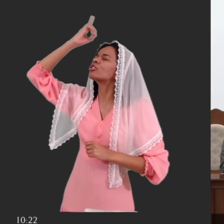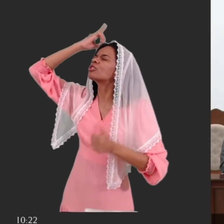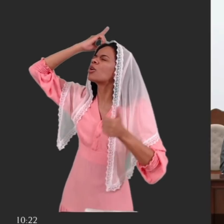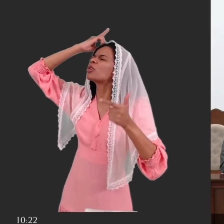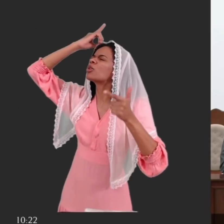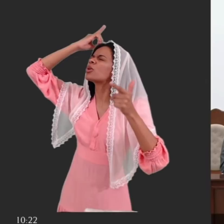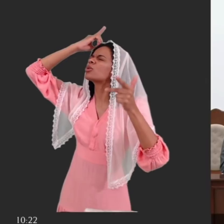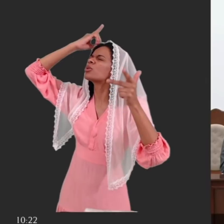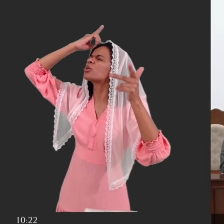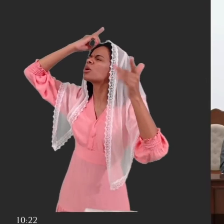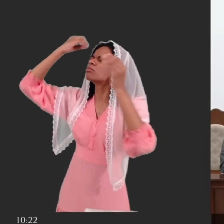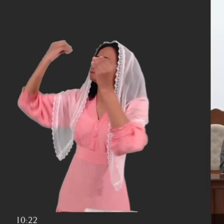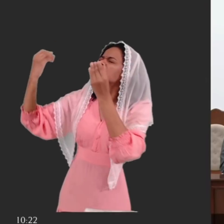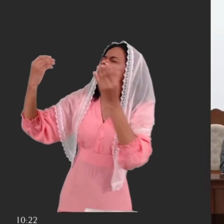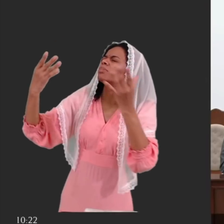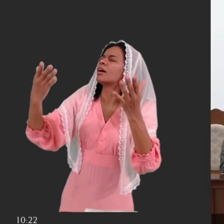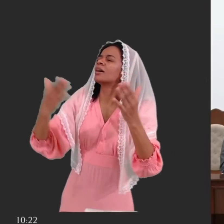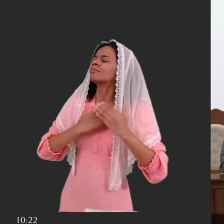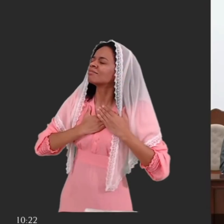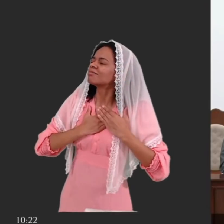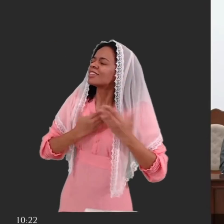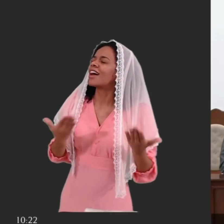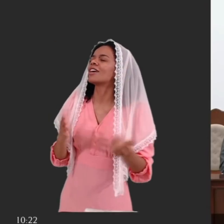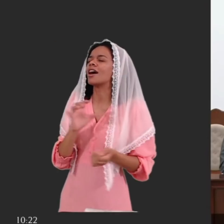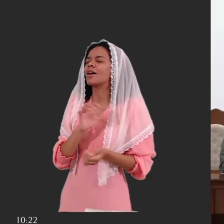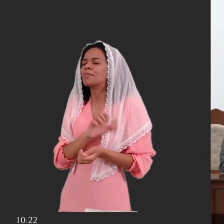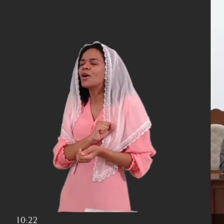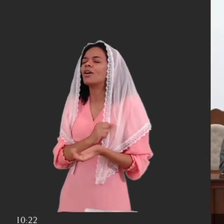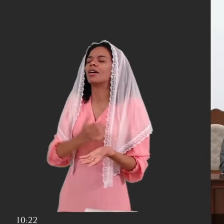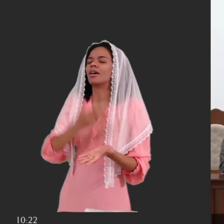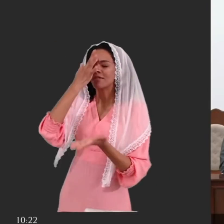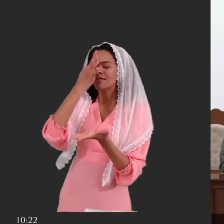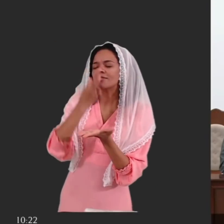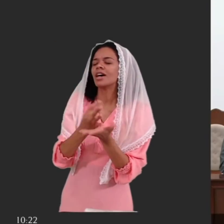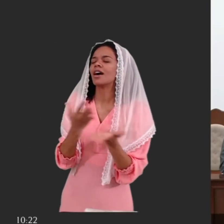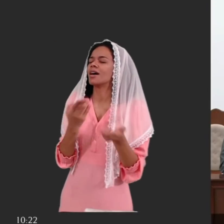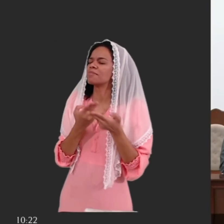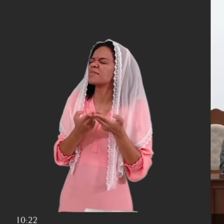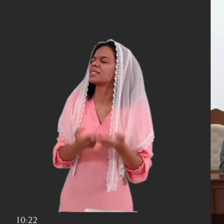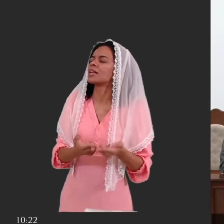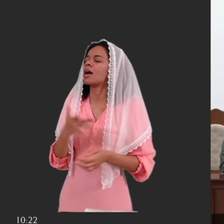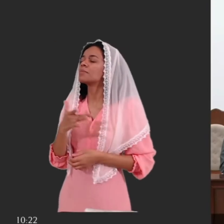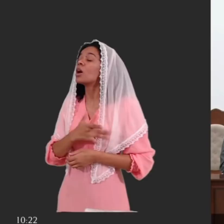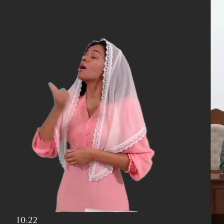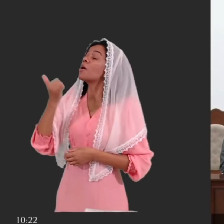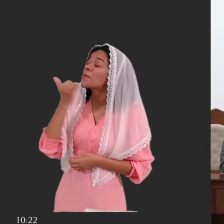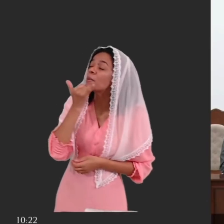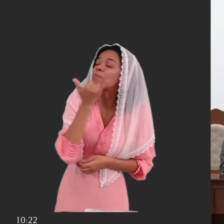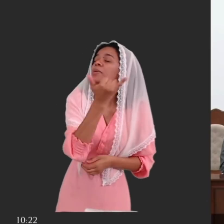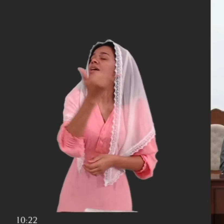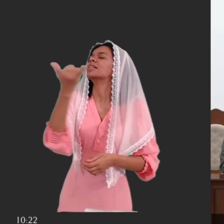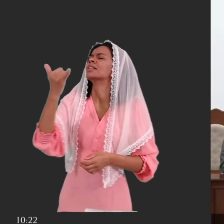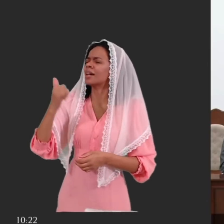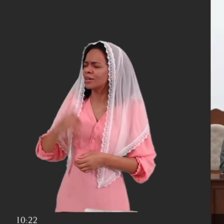palavra, o dom da caridade, o amor, a fé, a paciência, a misericórdia, o perdão,